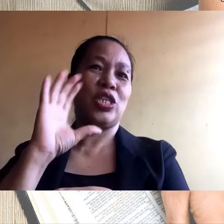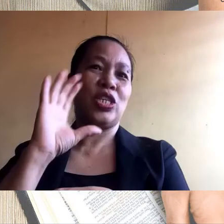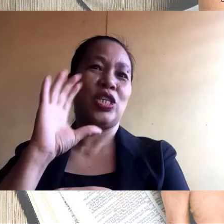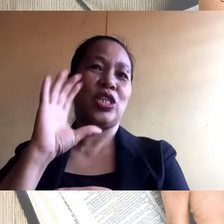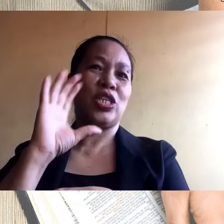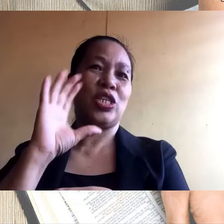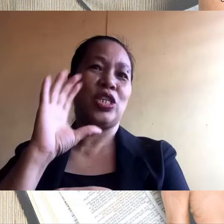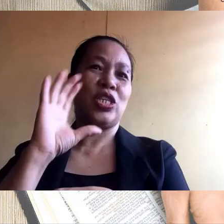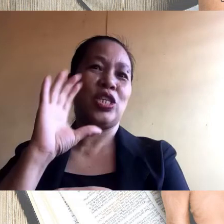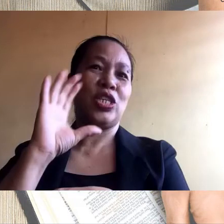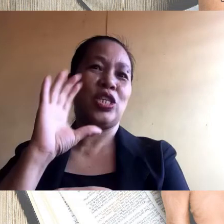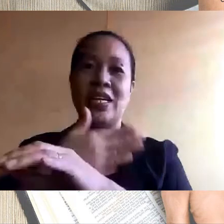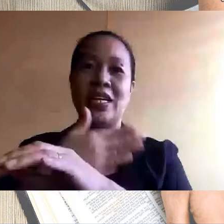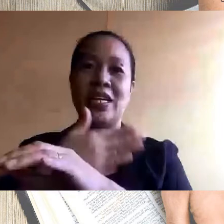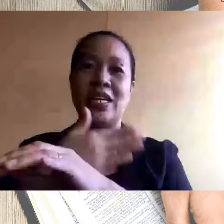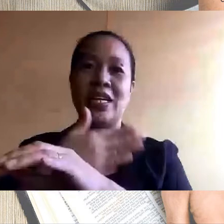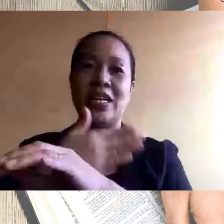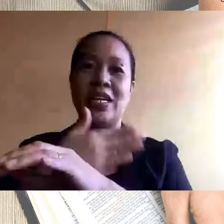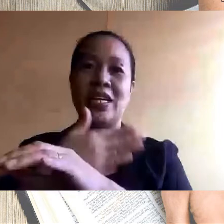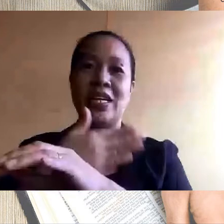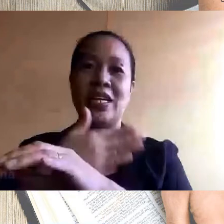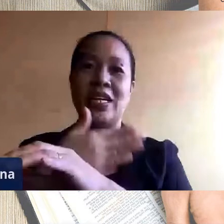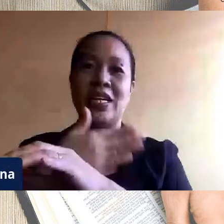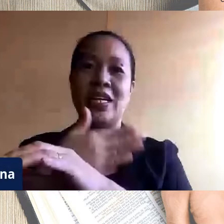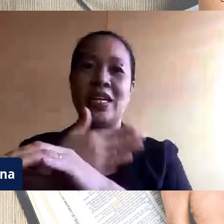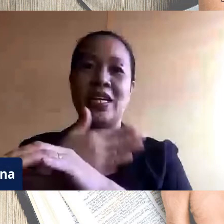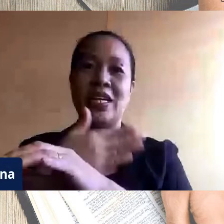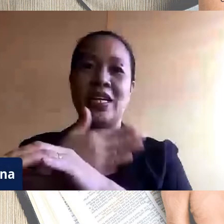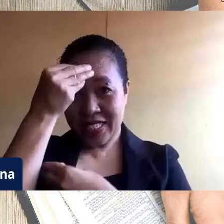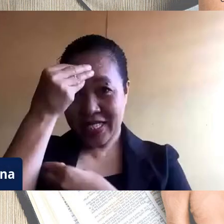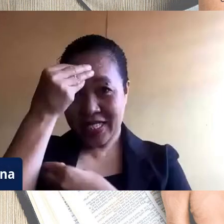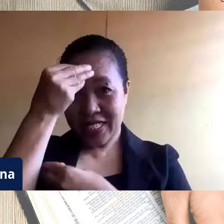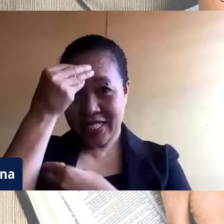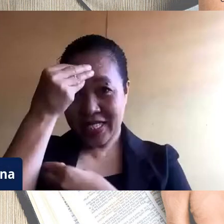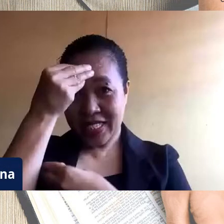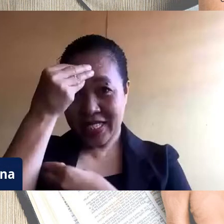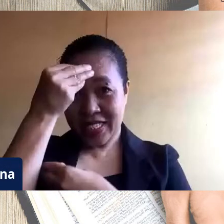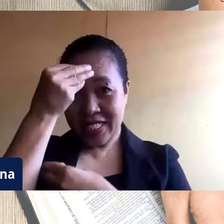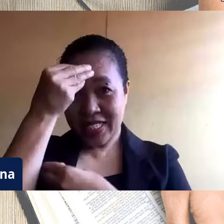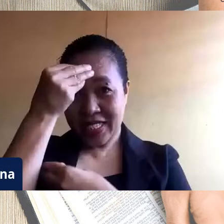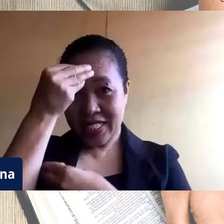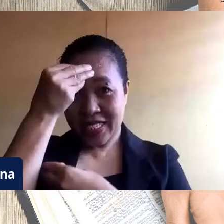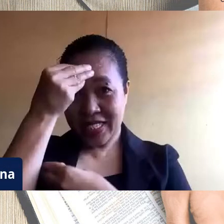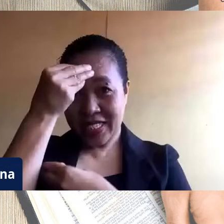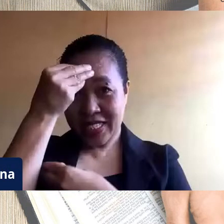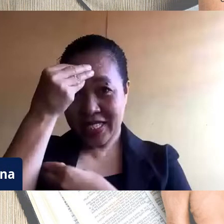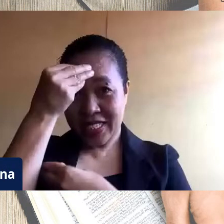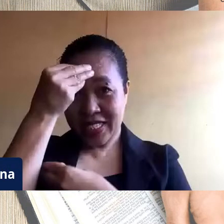God bless you po sa inyong lahat. Magandang hapon po sa inyong lahat.